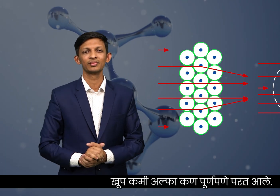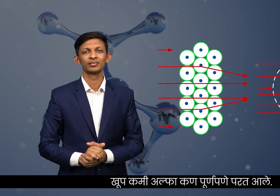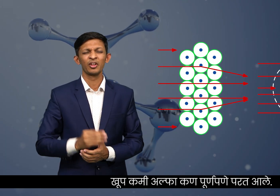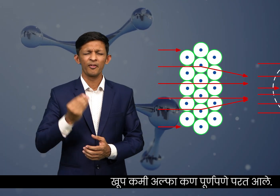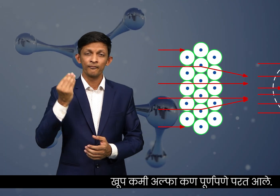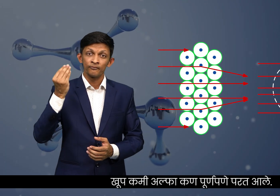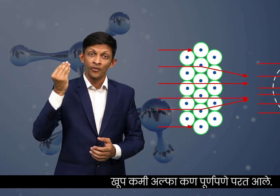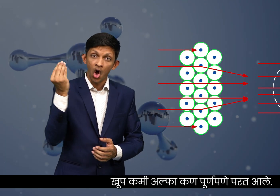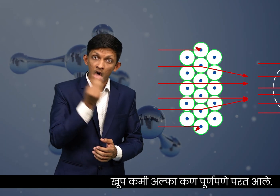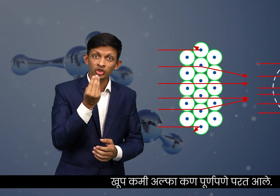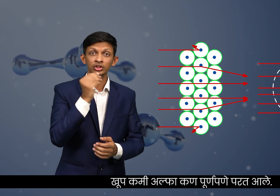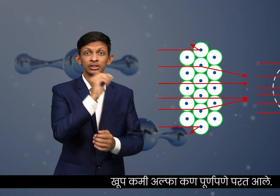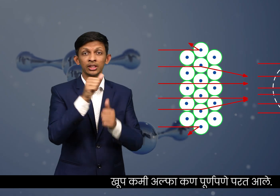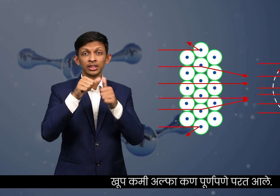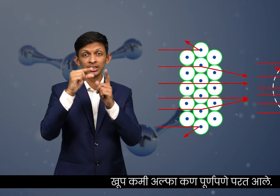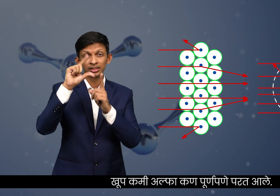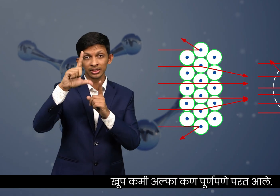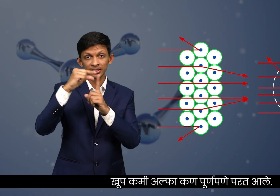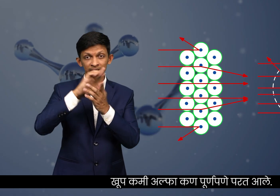खूप कमी अल्फा कण पूर्णपणे परत आले.